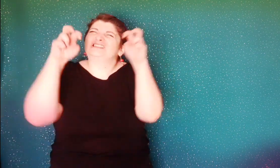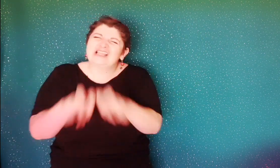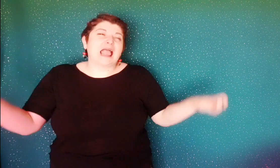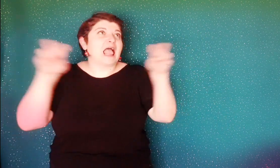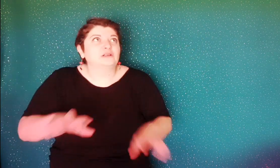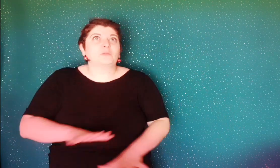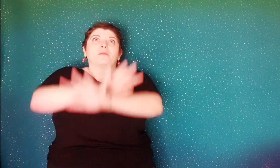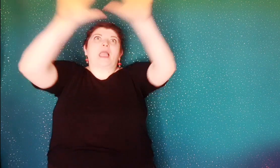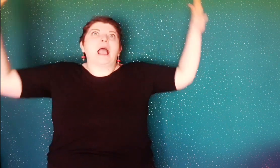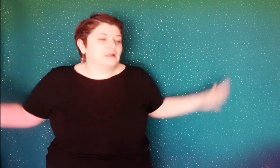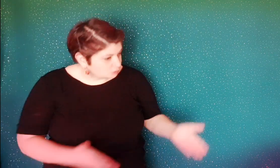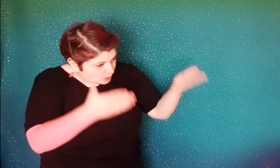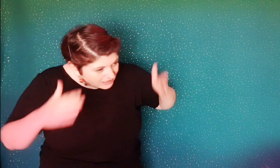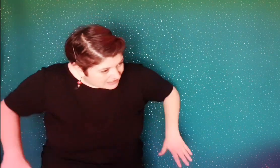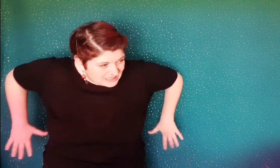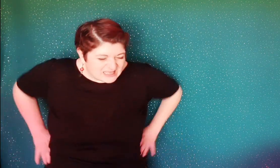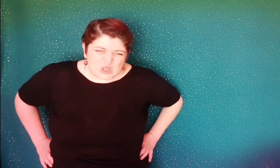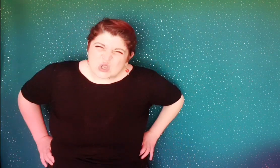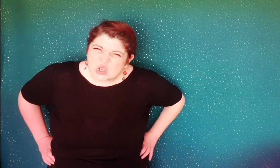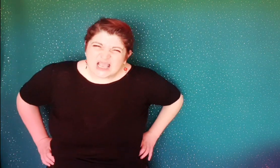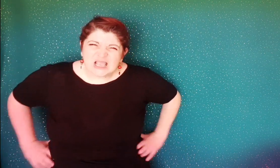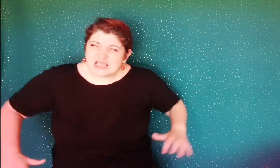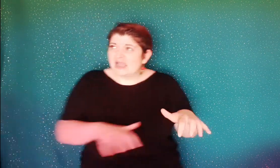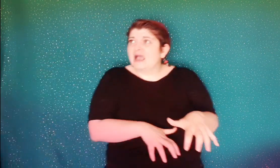Nous t'avons cherché partout, lui dit Papa Ours.